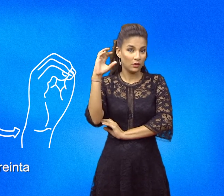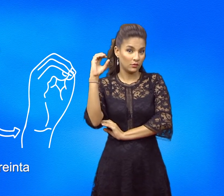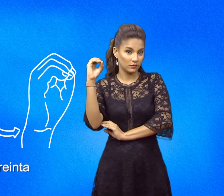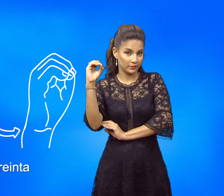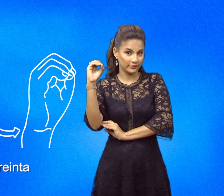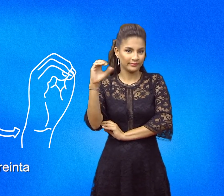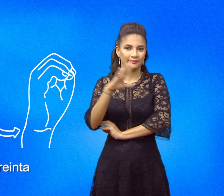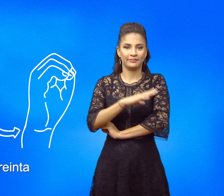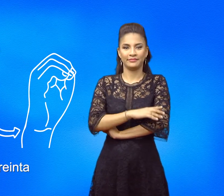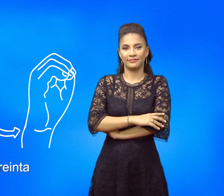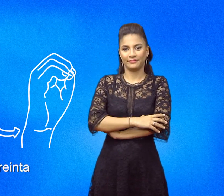30